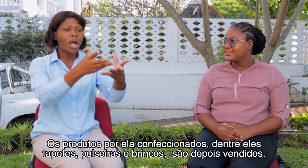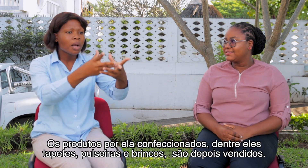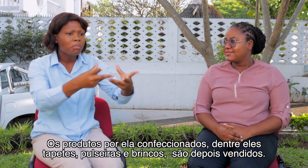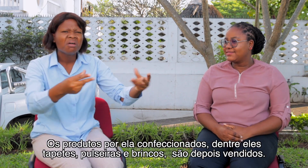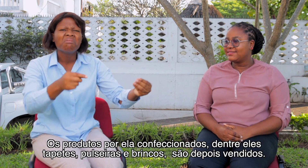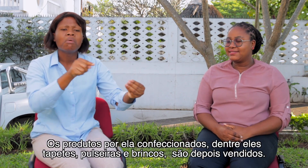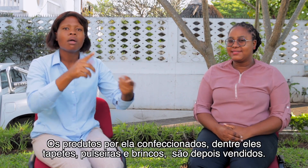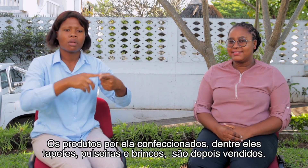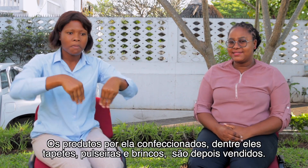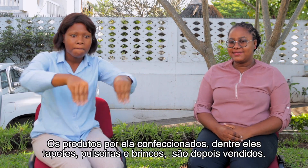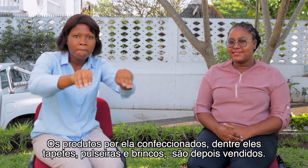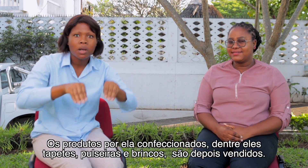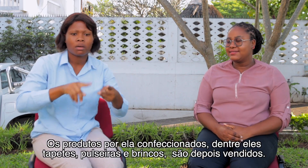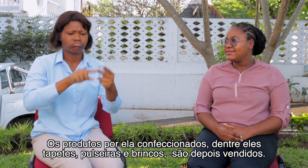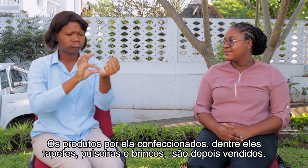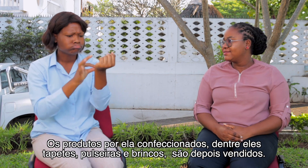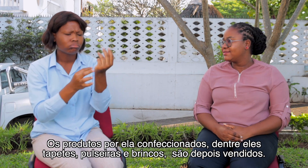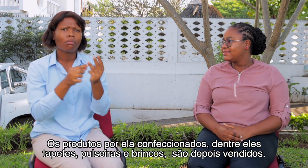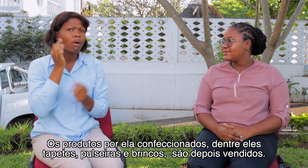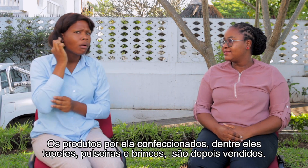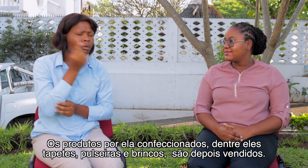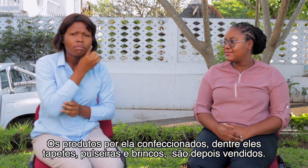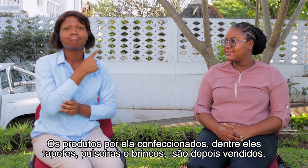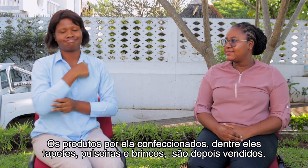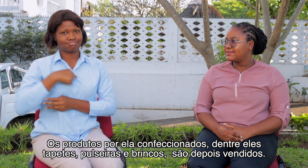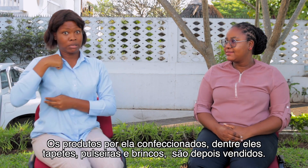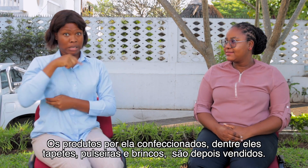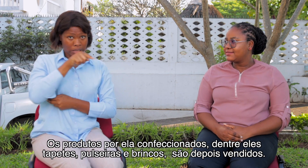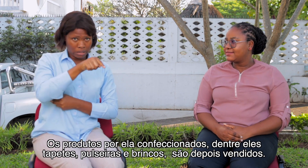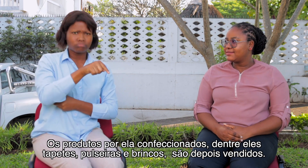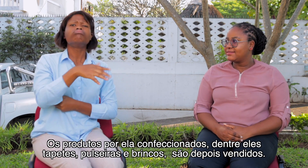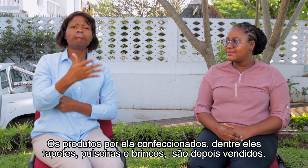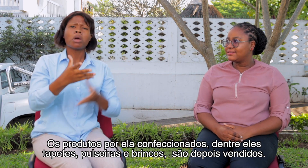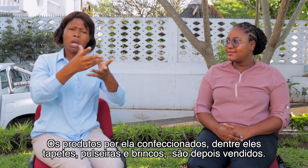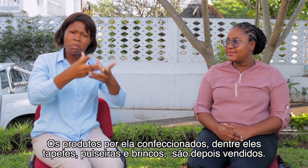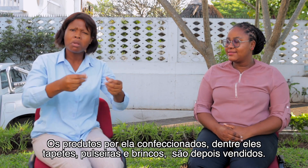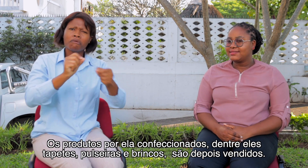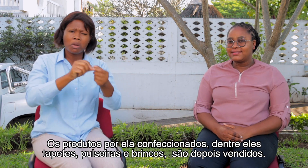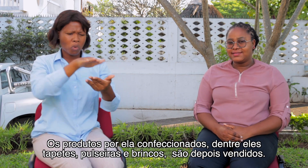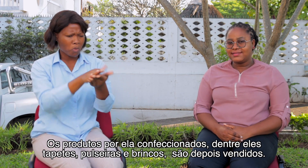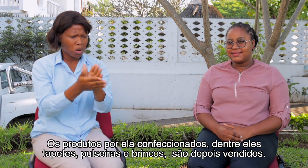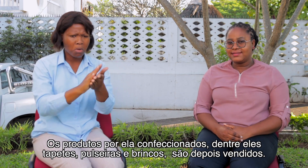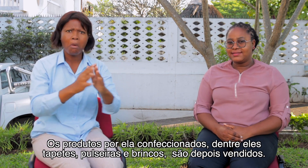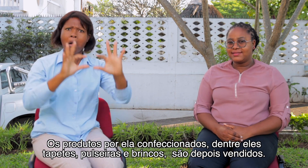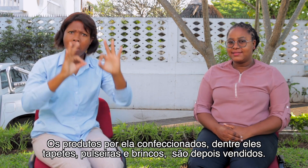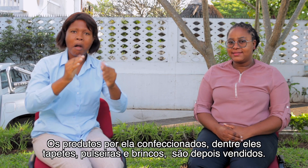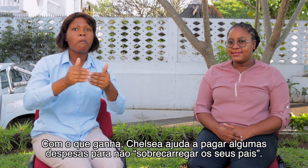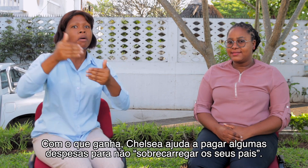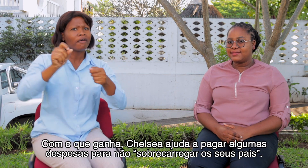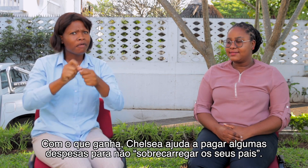Os produtos por ela confeccionados, dentre eles tapetes, pulseiras e brincos, são depois vendidos. Com o